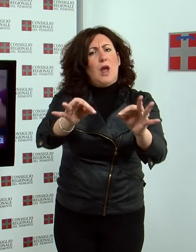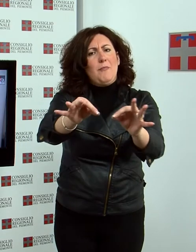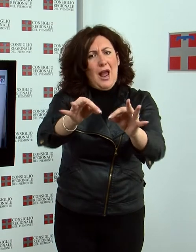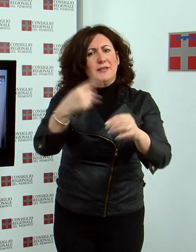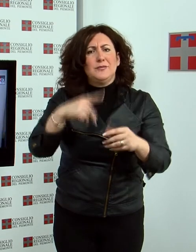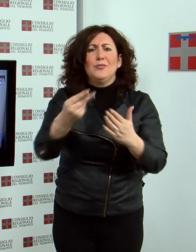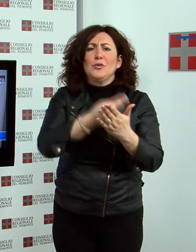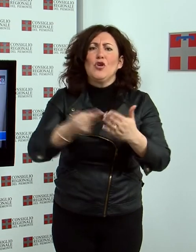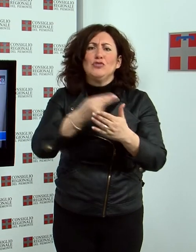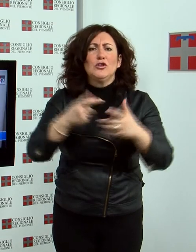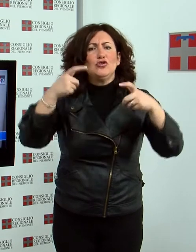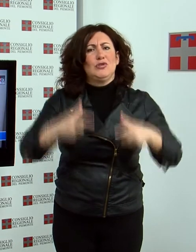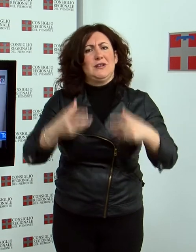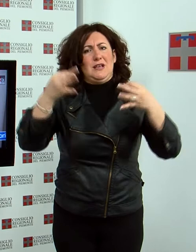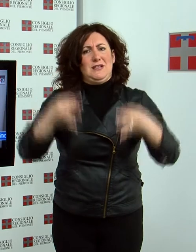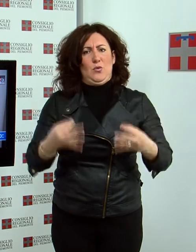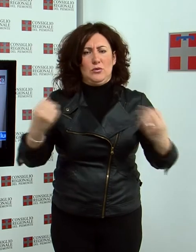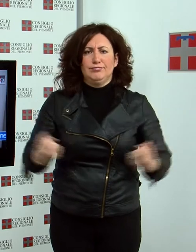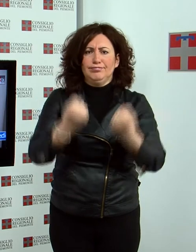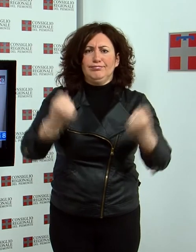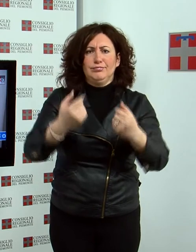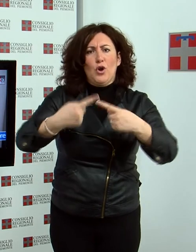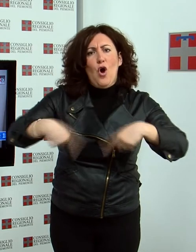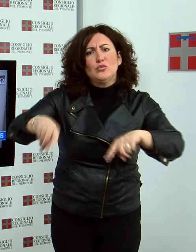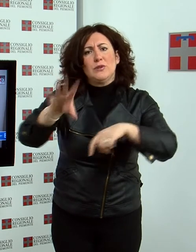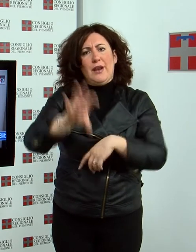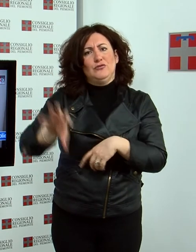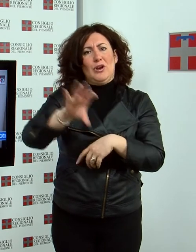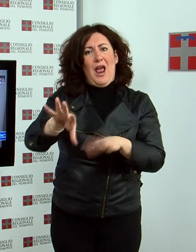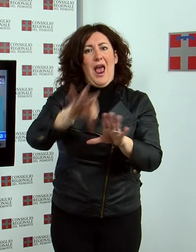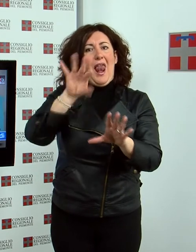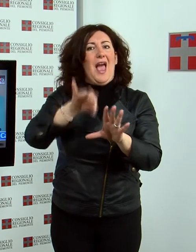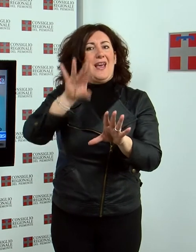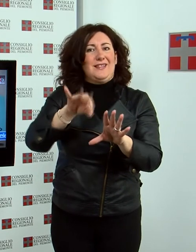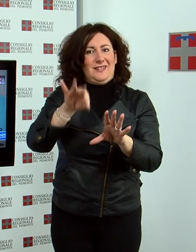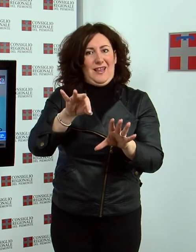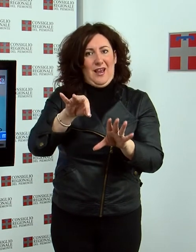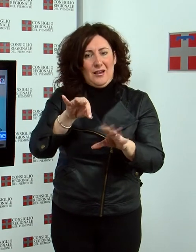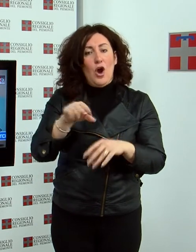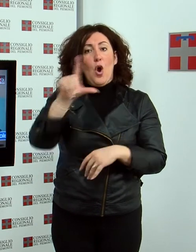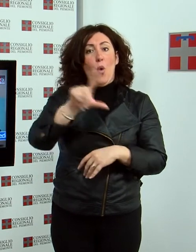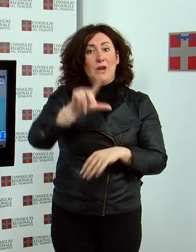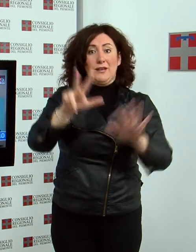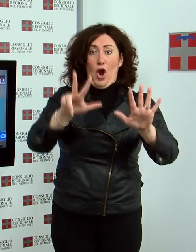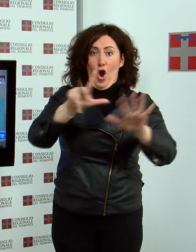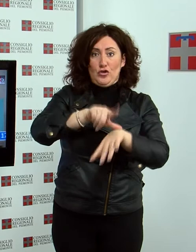promosso dalla consulta regionale delle elette sono in provincia di torino lunedì 8 alle 18 nella biblioteca di casellette